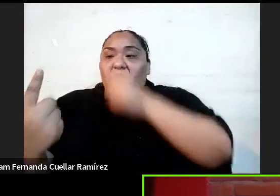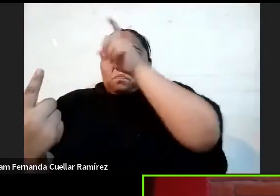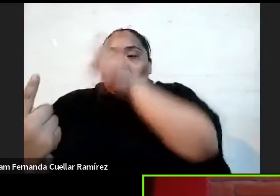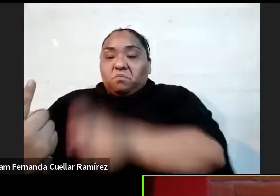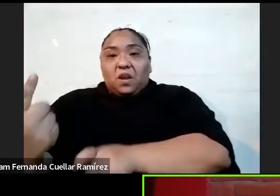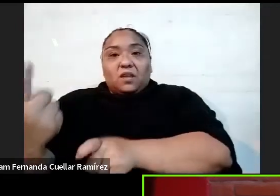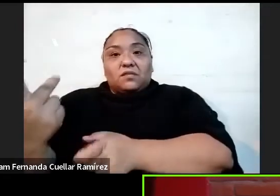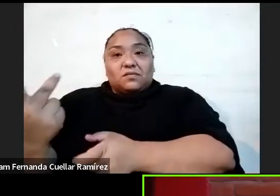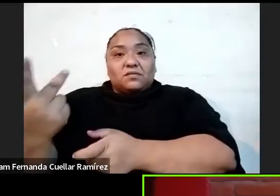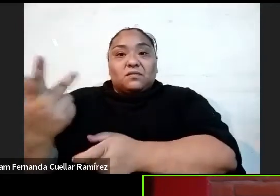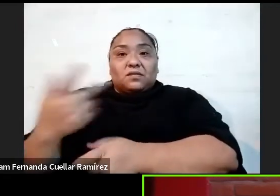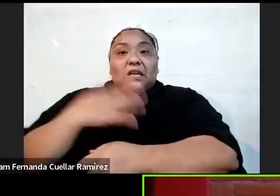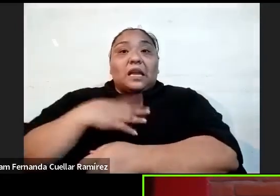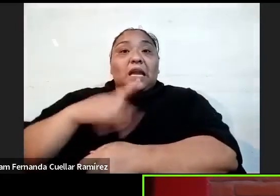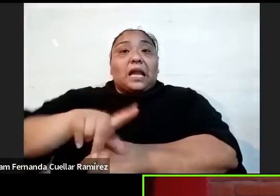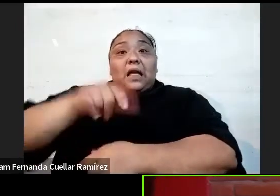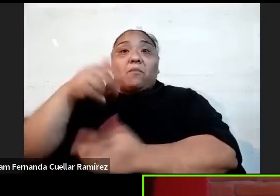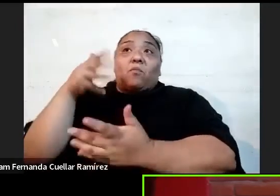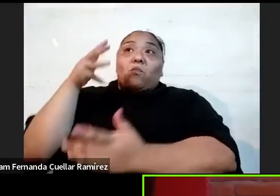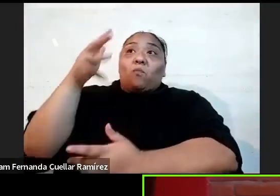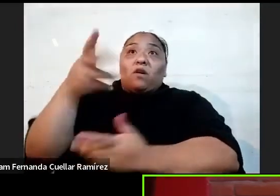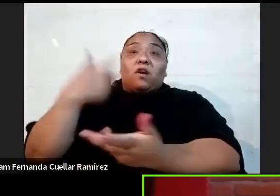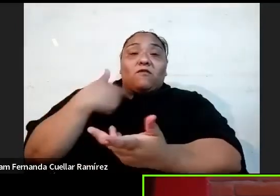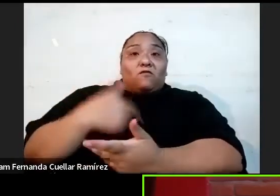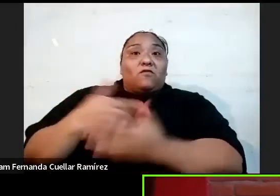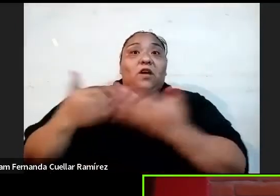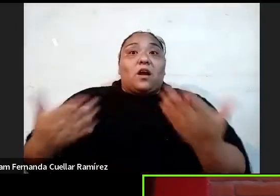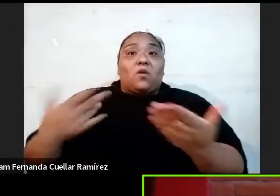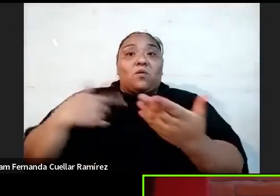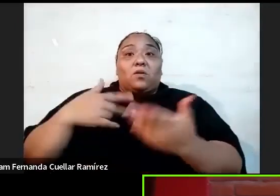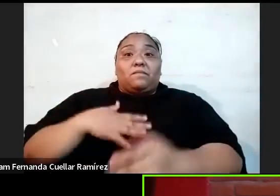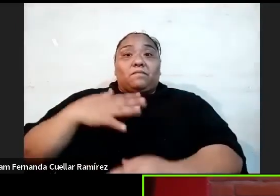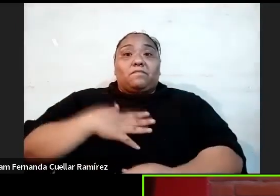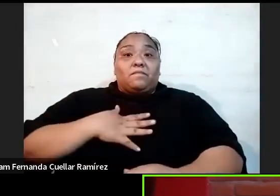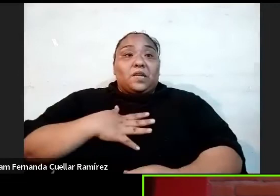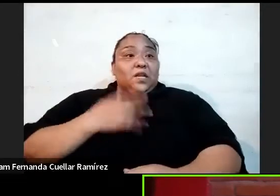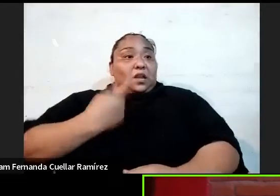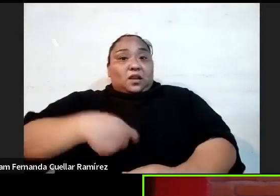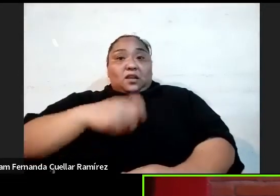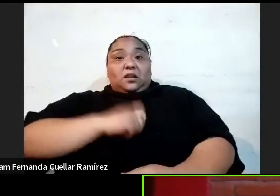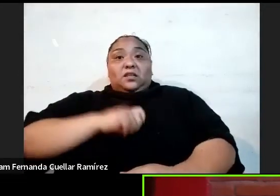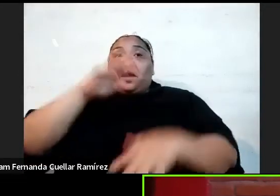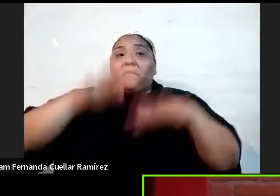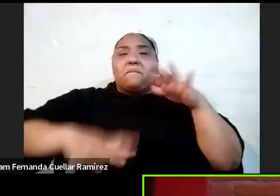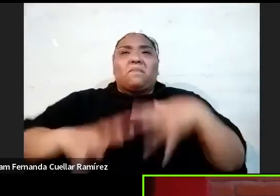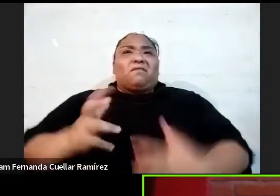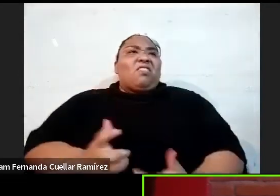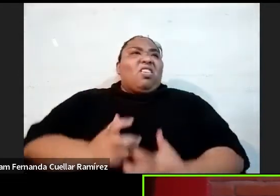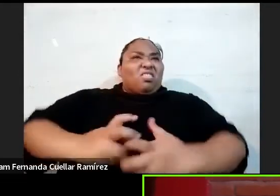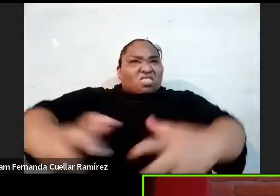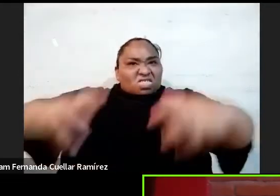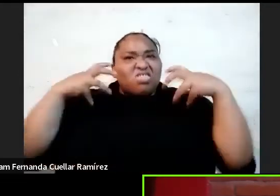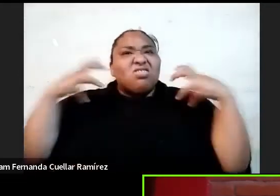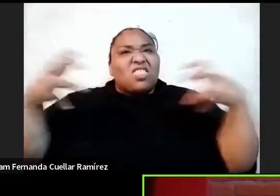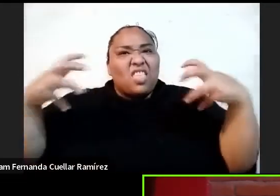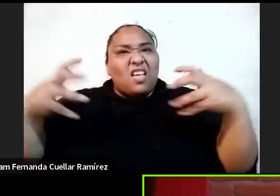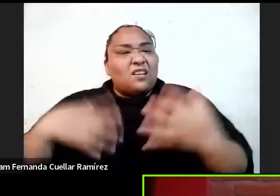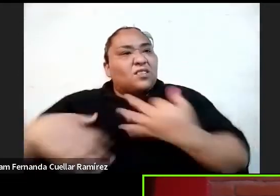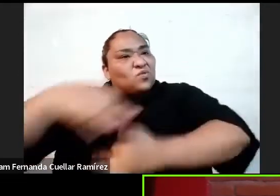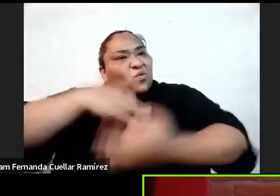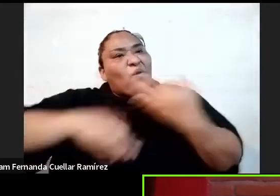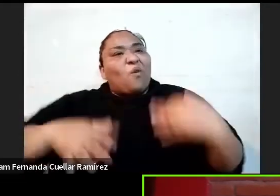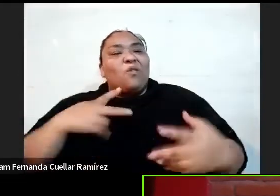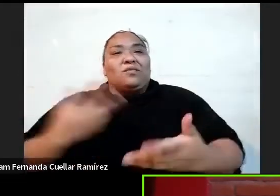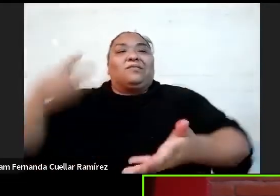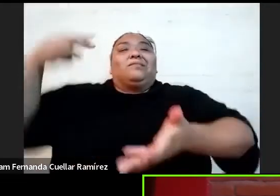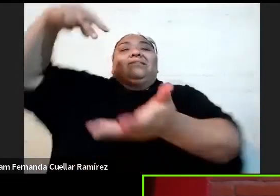mi propia identidad y que a veces exagero cuando me subo a un escenario y que a veces es la misma persona, pero